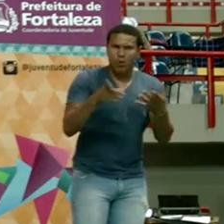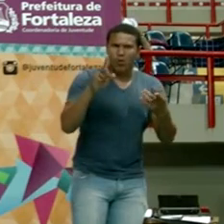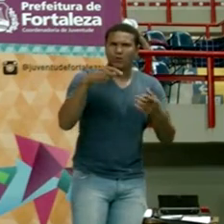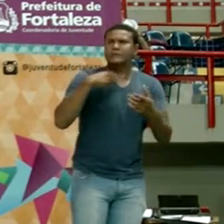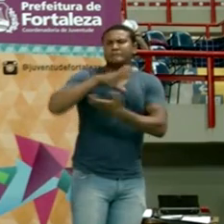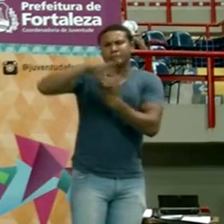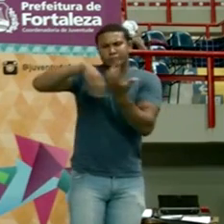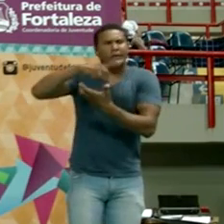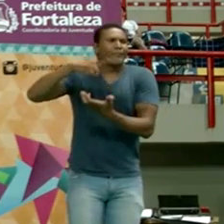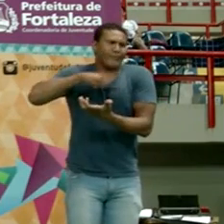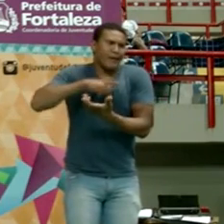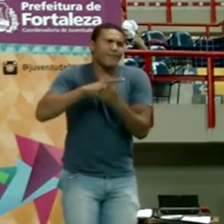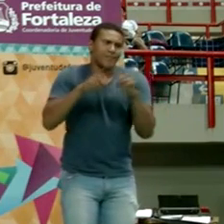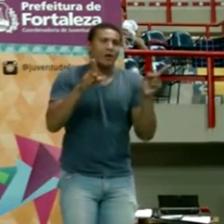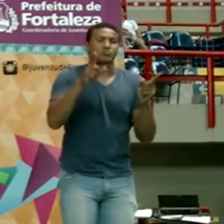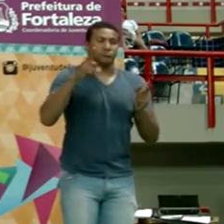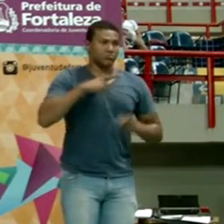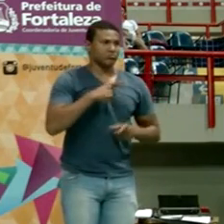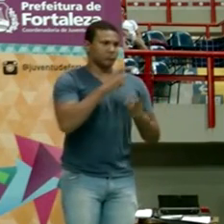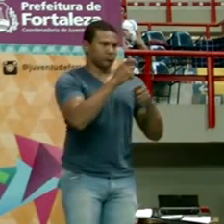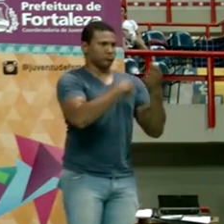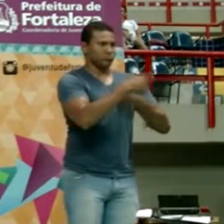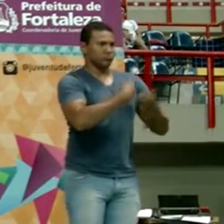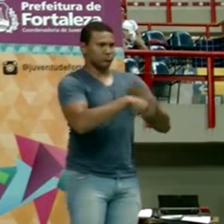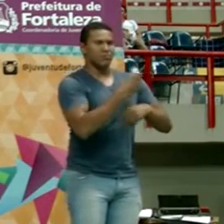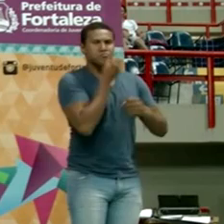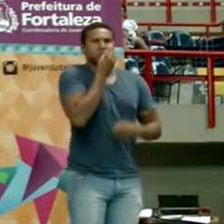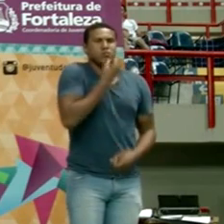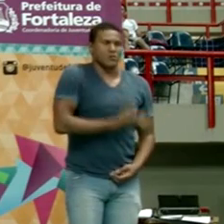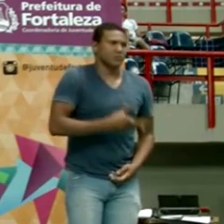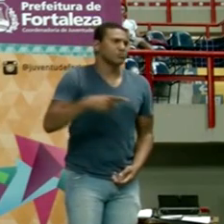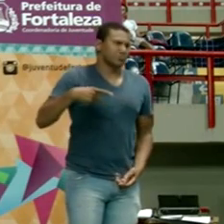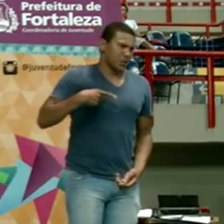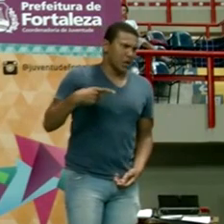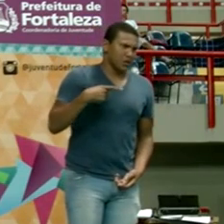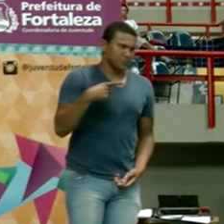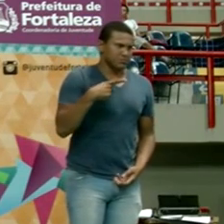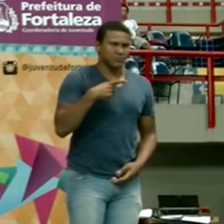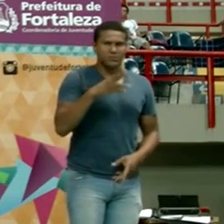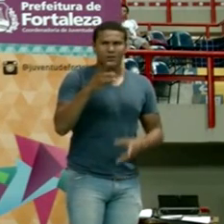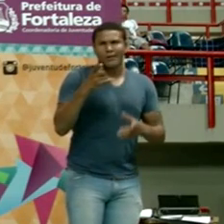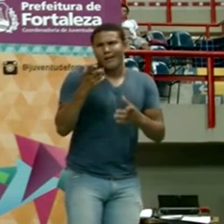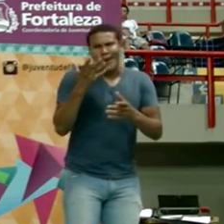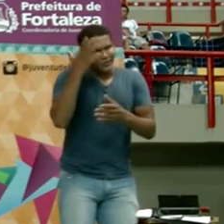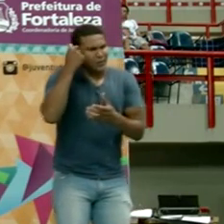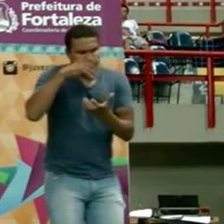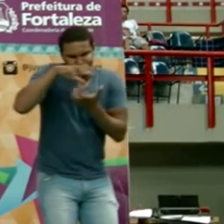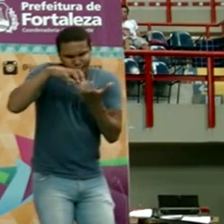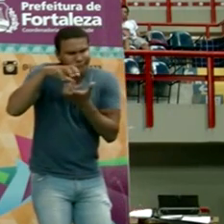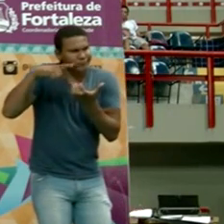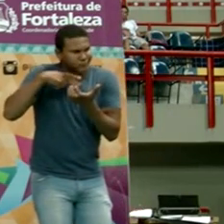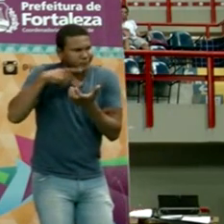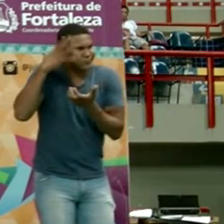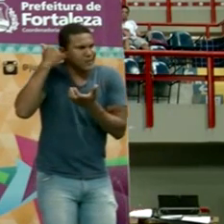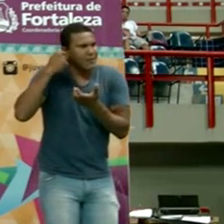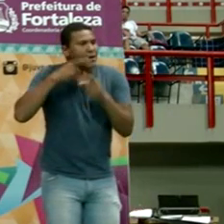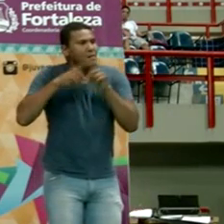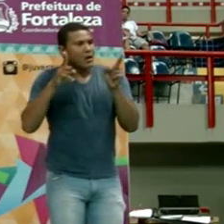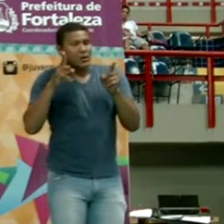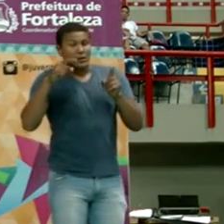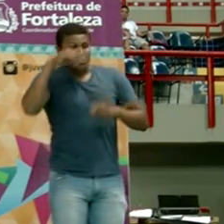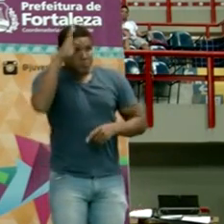numa crise. Estamos vivendo uma crise. Mas mesmo com a crise, o Brasil é um país com